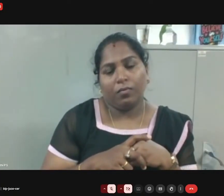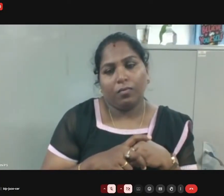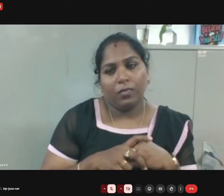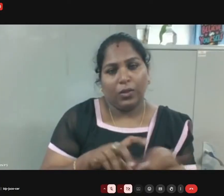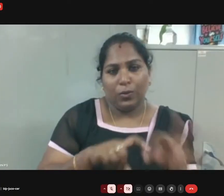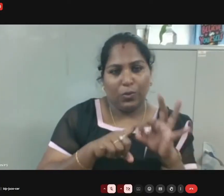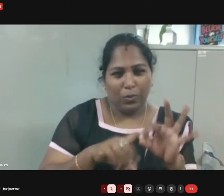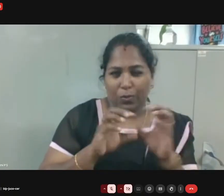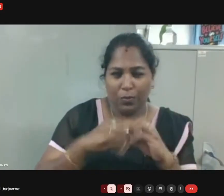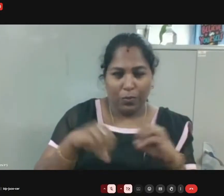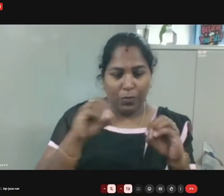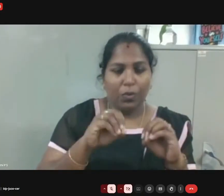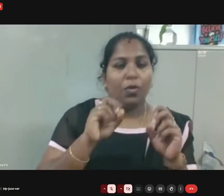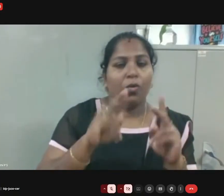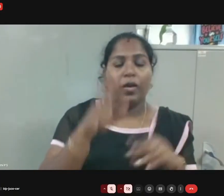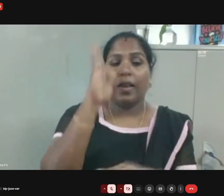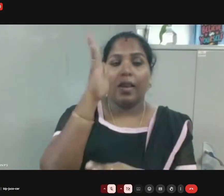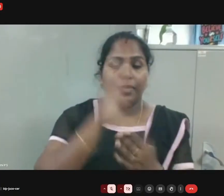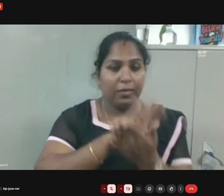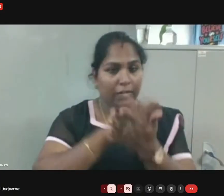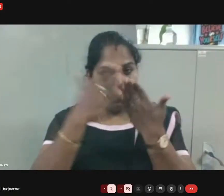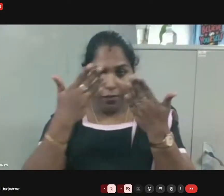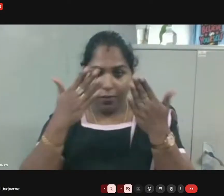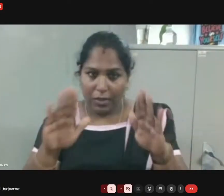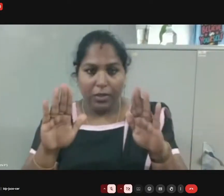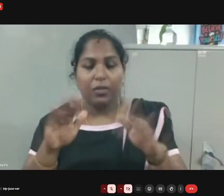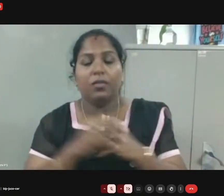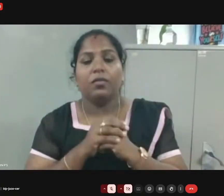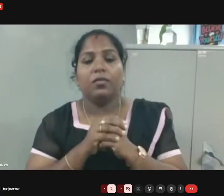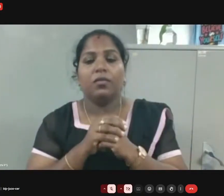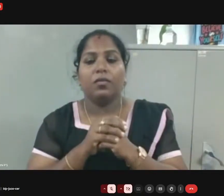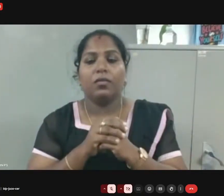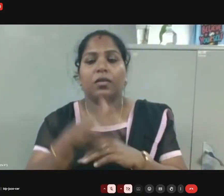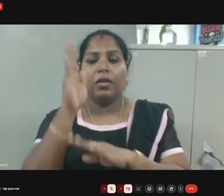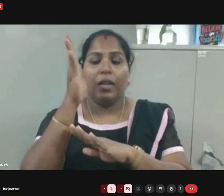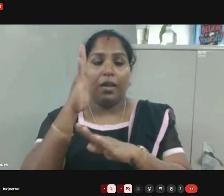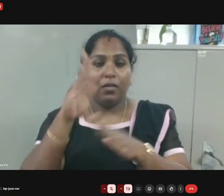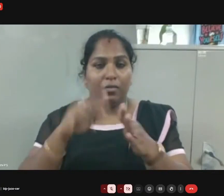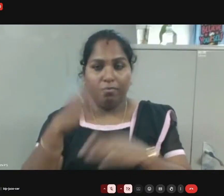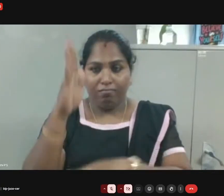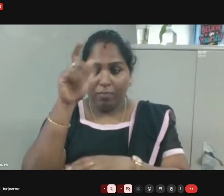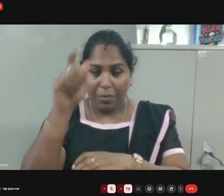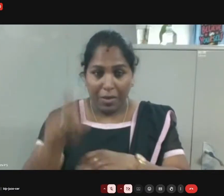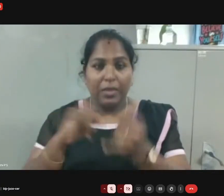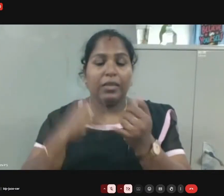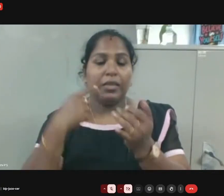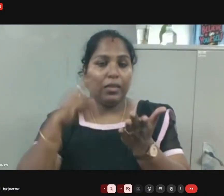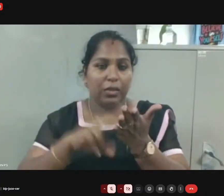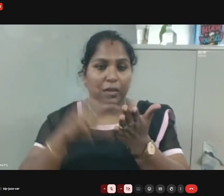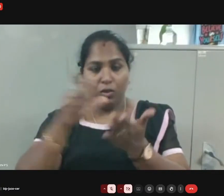ക്വസ്റ്റ്യൻസ് ഒന്നും ഇല്ലാത്തത് കൊണ്ട് ഈ സെഷൻ ഇവിടെ അവസാനിക്കുകയാണ്. ഈ സെഷൻ കൈകാര്യം ചെയ്ത ഡോക്ടർ സിഞ്ചു സാറിനും എല്ലാ